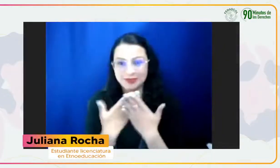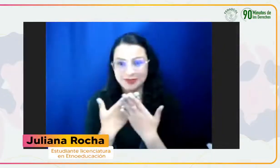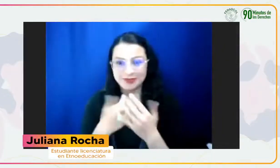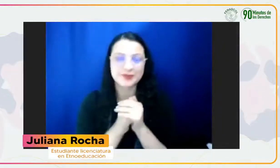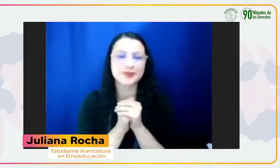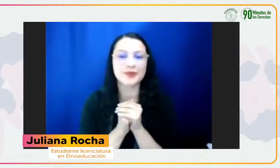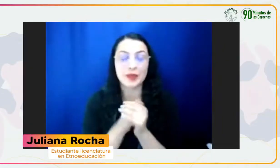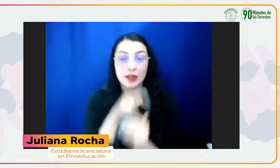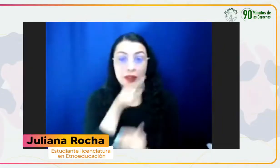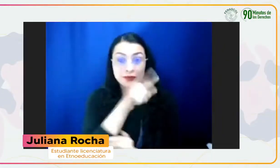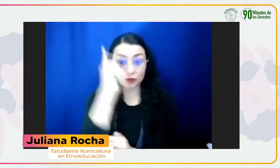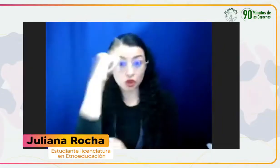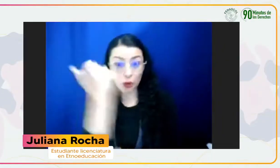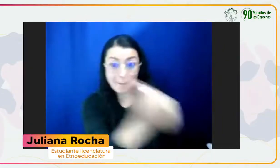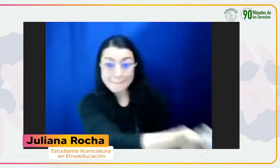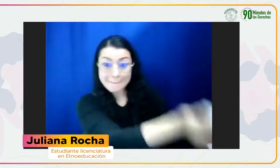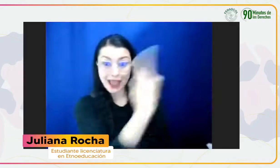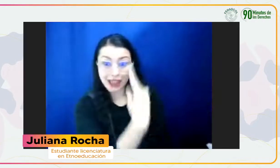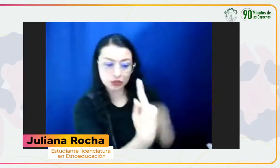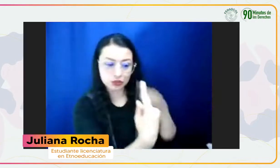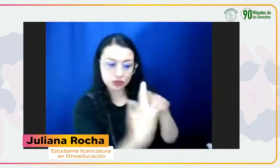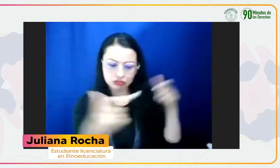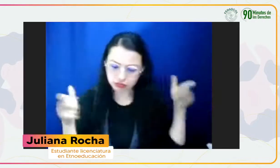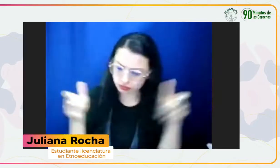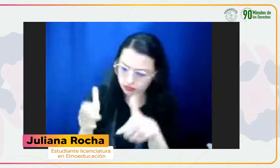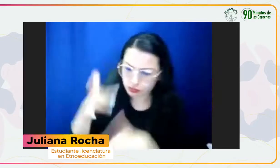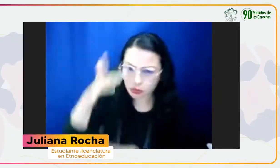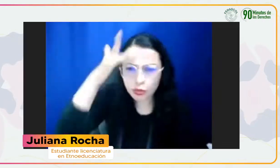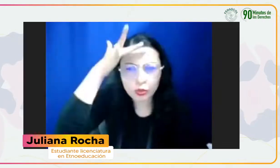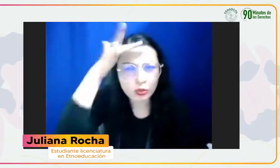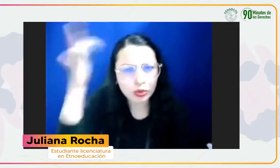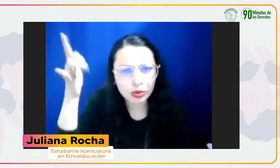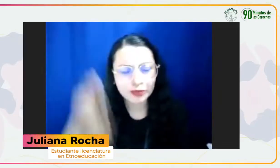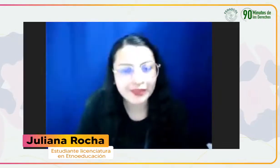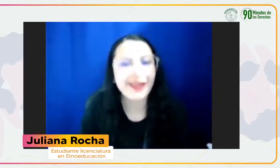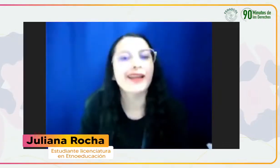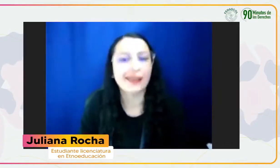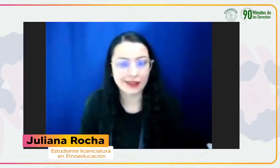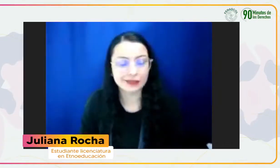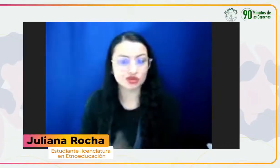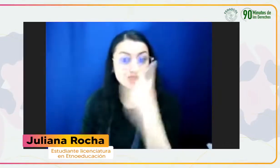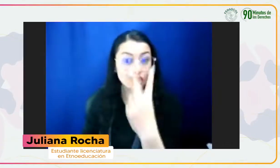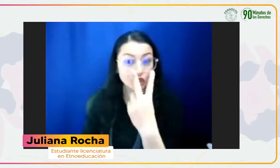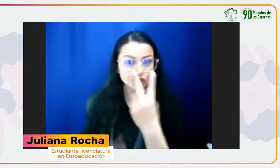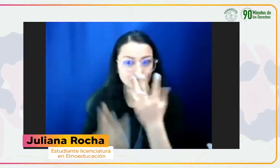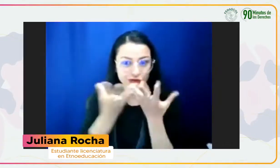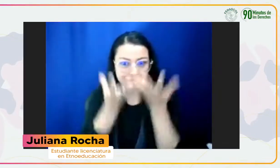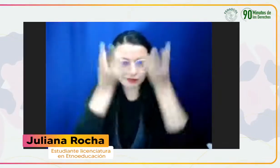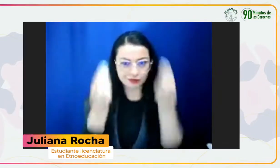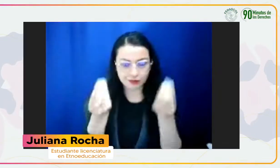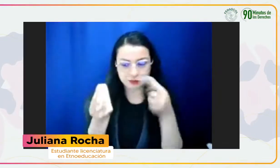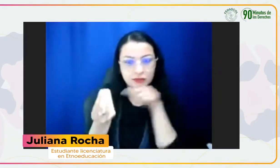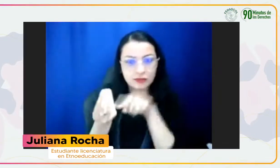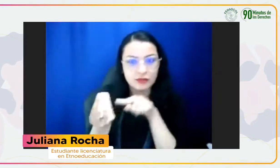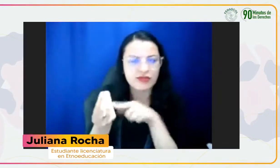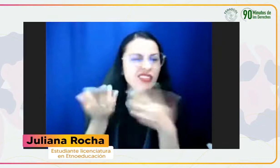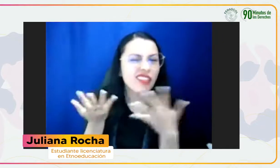Bueno, muchas gracias. A la pregunta que hace Joaquín, ¿por qué la participación es poca? Bueno, veo